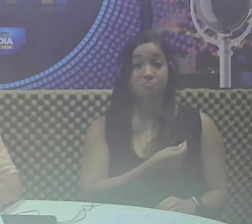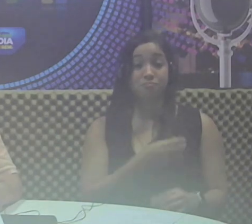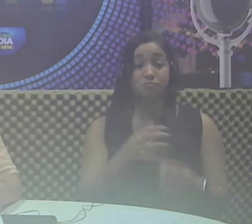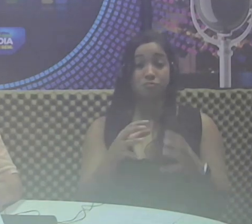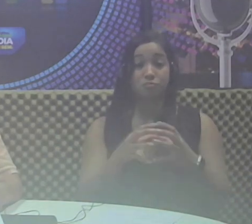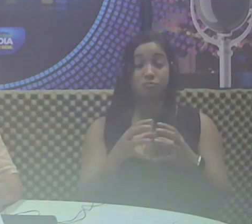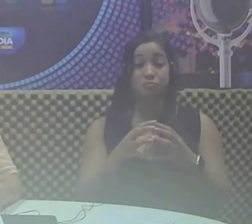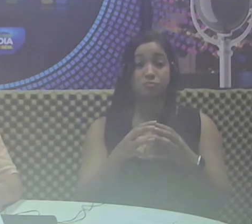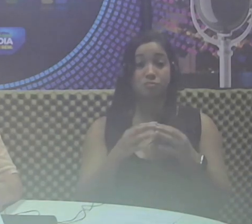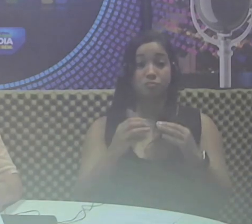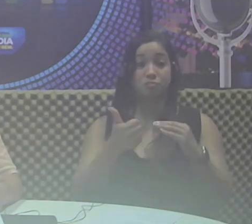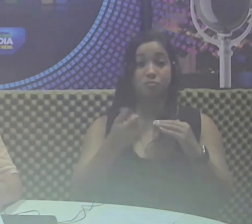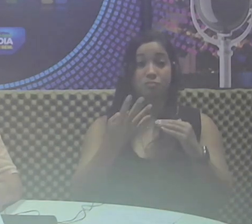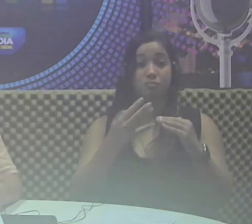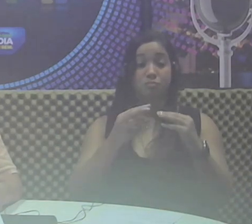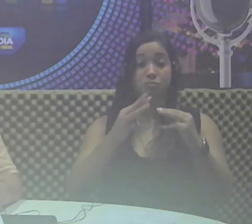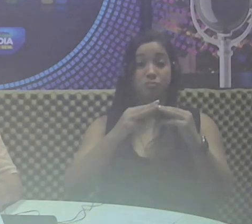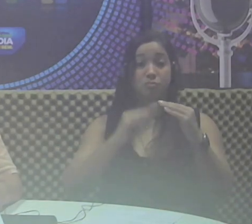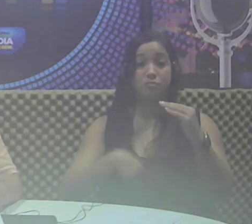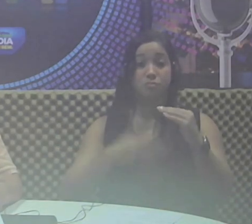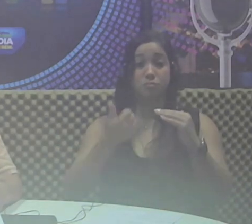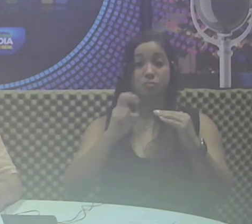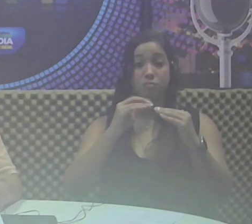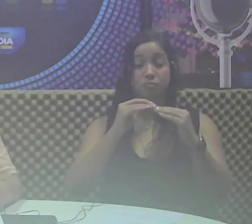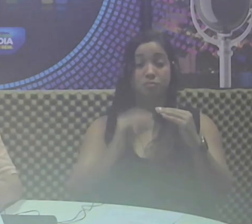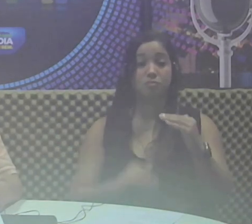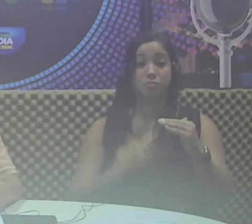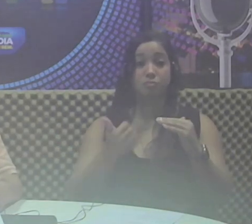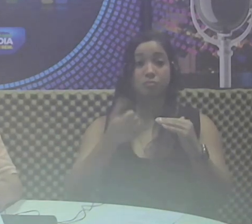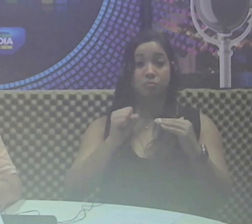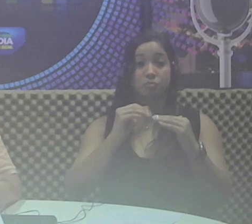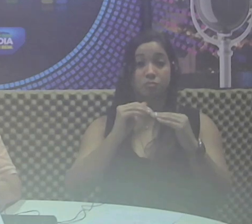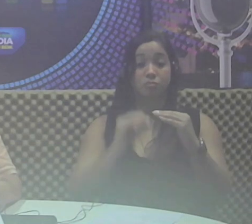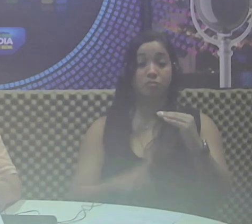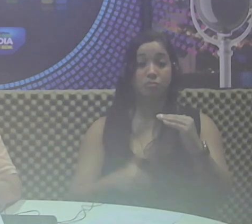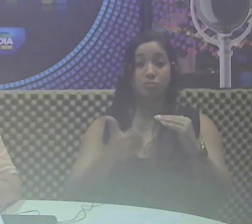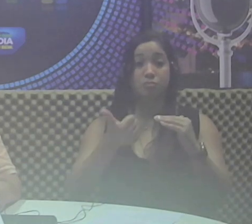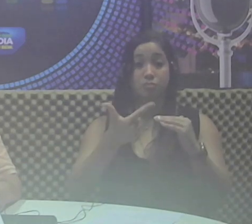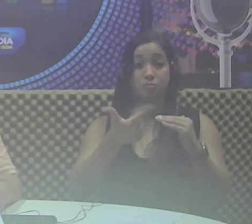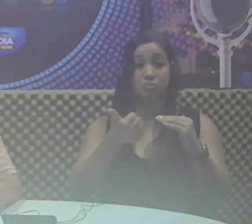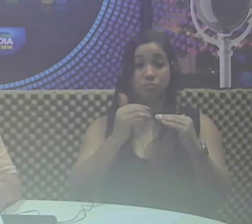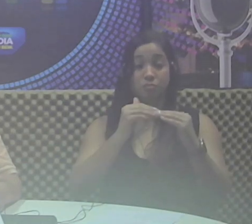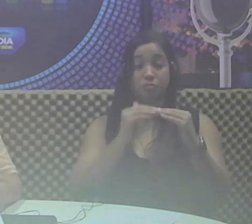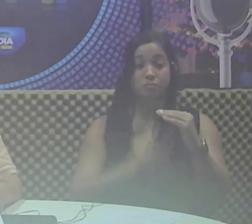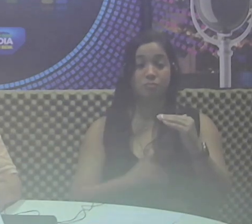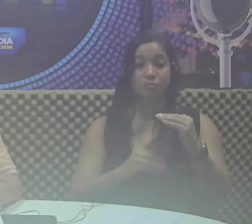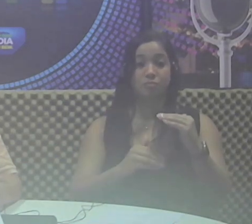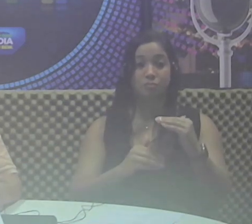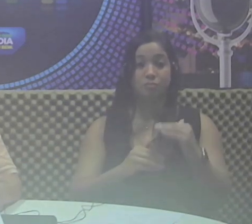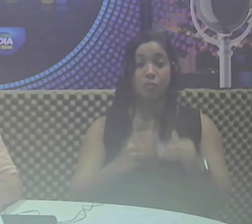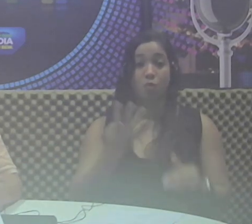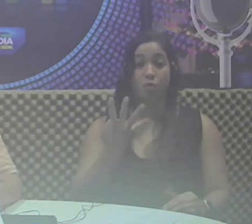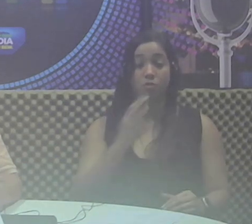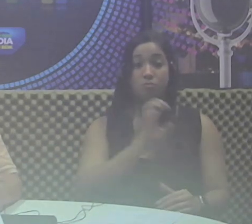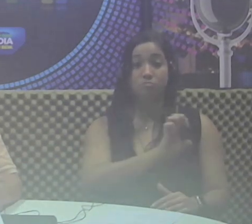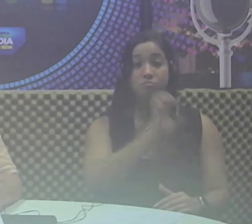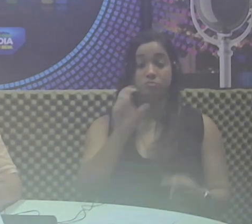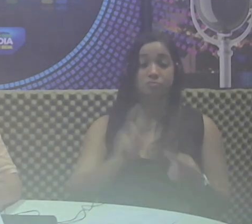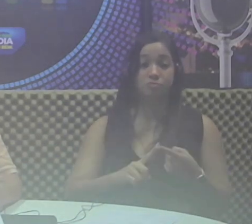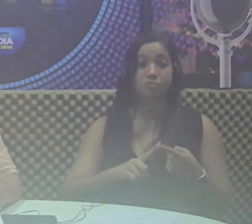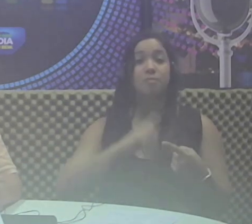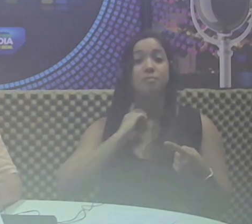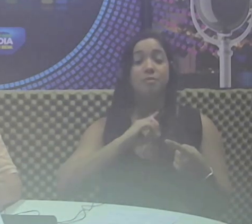categorias Sub-13, Sub-15, Sub-18 e Sub-21 de 4 estados: Minas